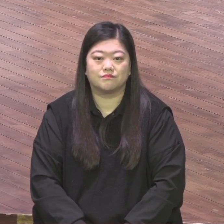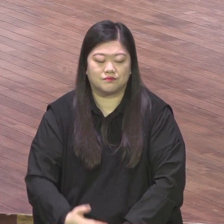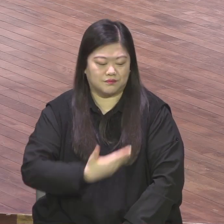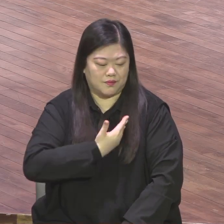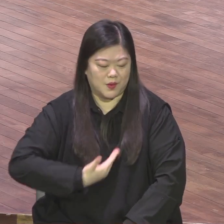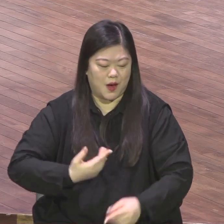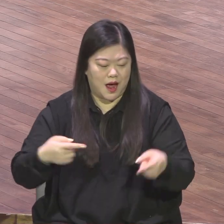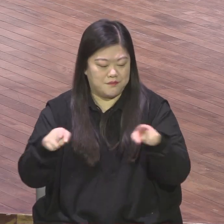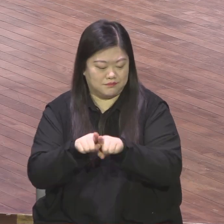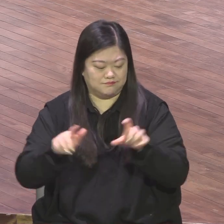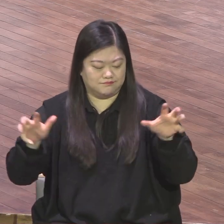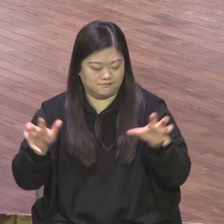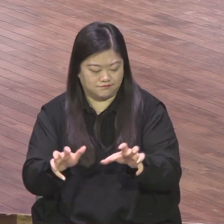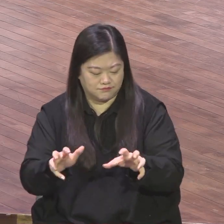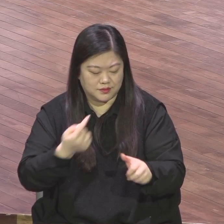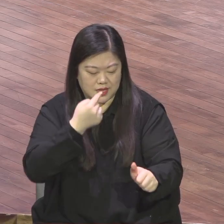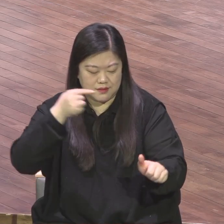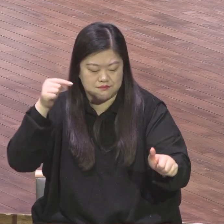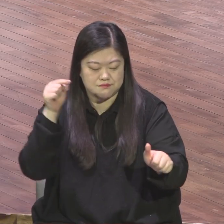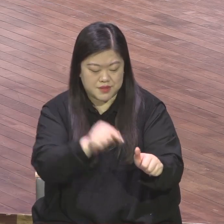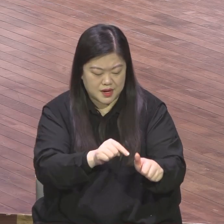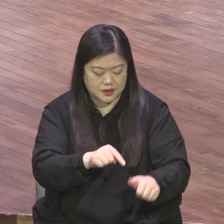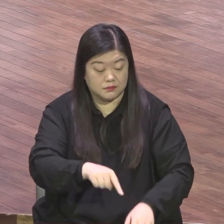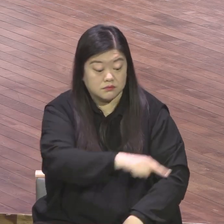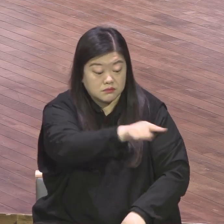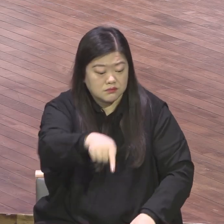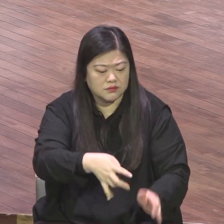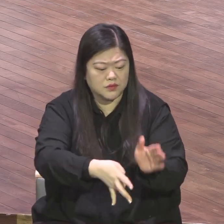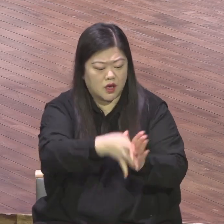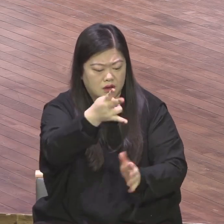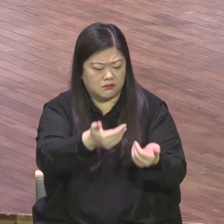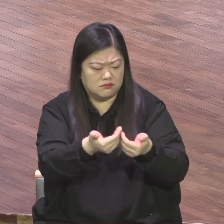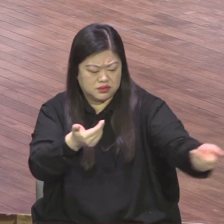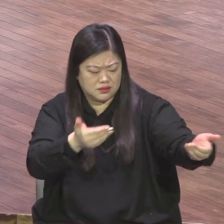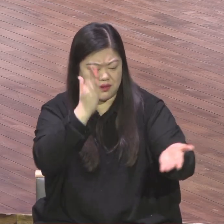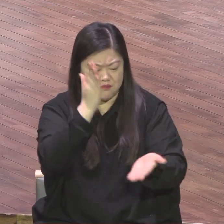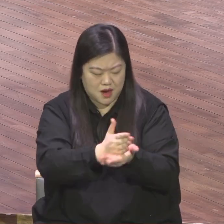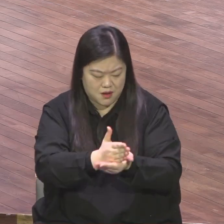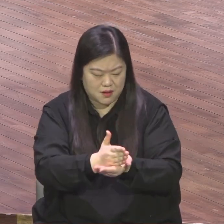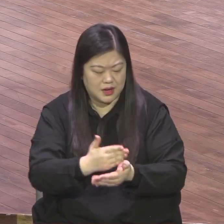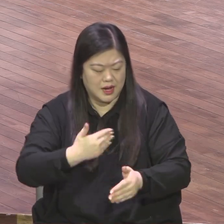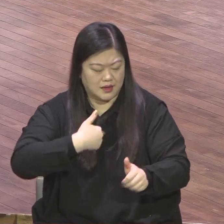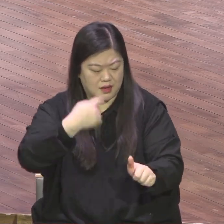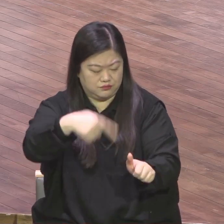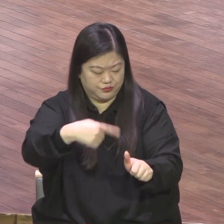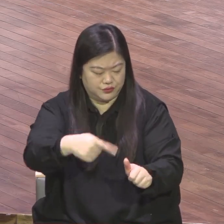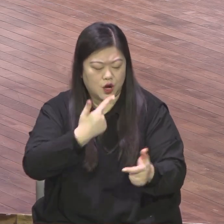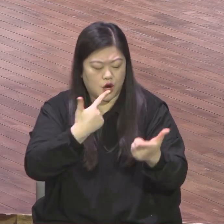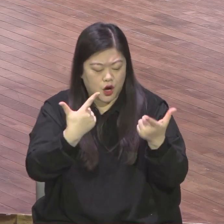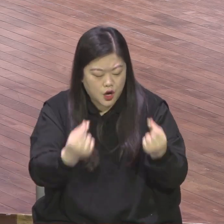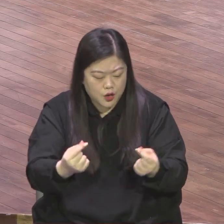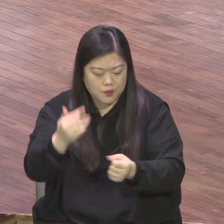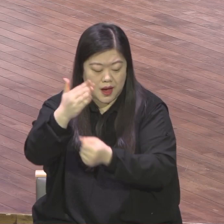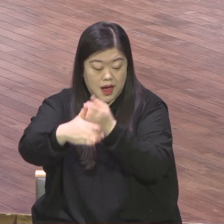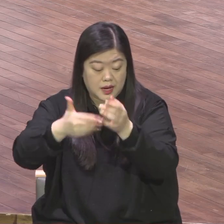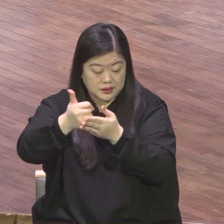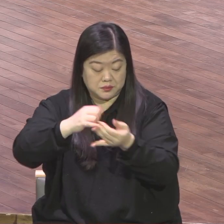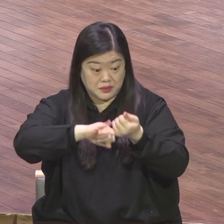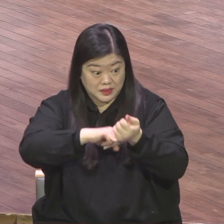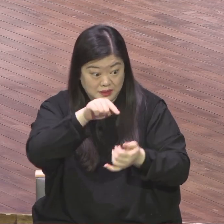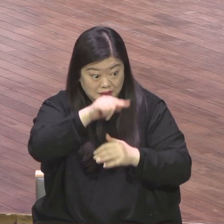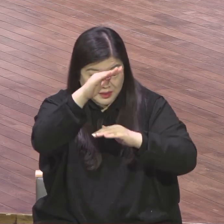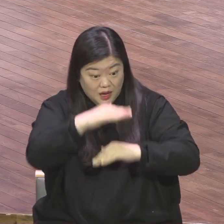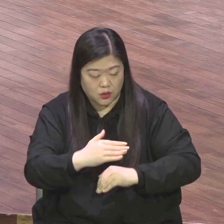사도와 함께 모이사 그들에게 분부하여 이르시되 예루살렘을 떠나지 말고 내게서 드는 바 아버지께서 약속하신